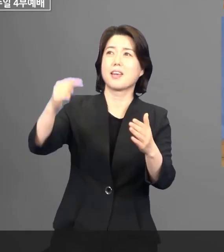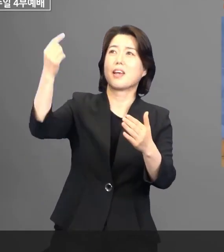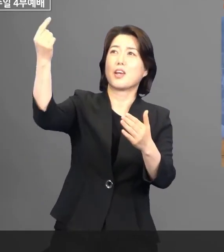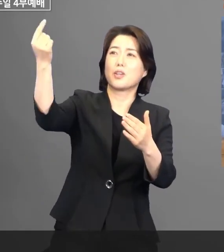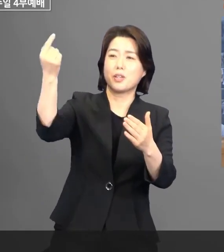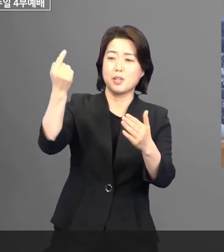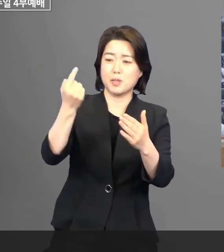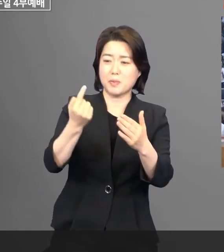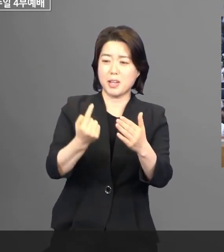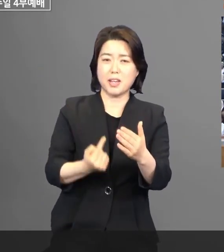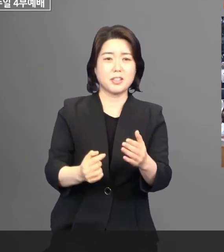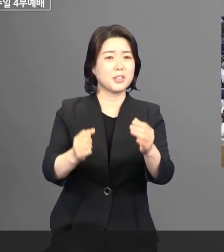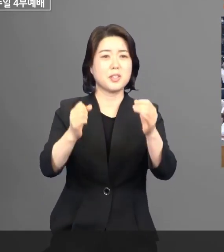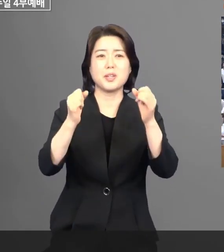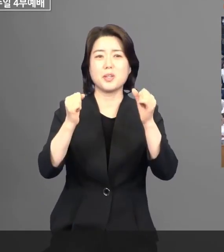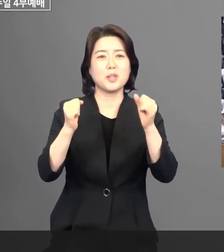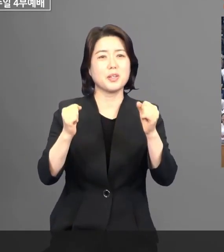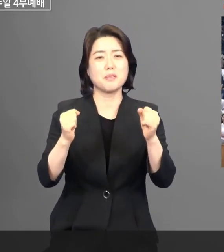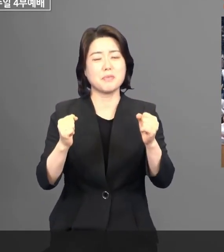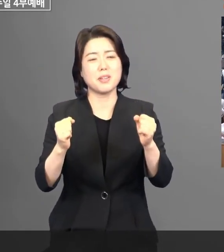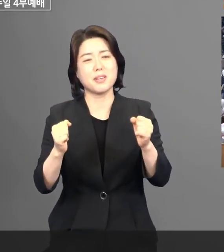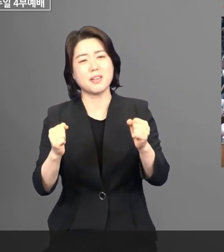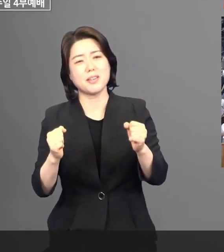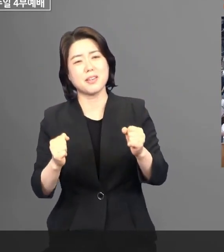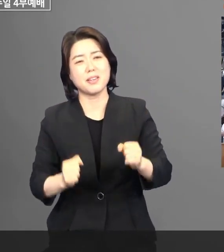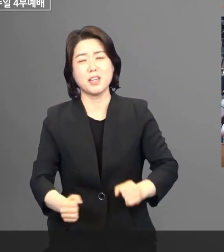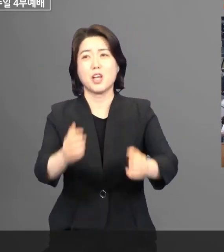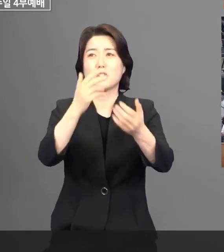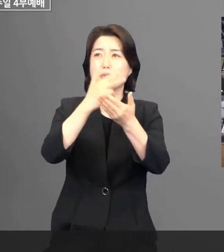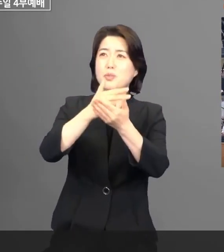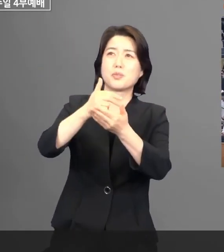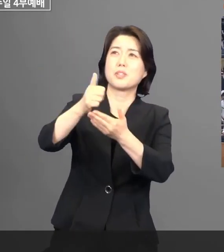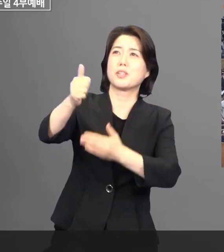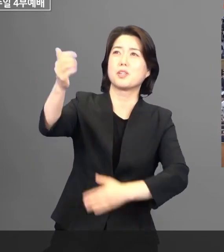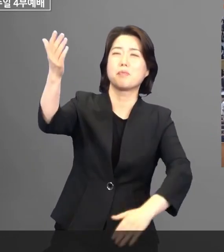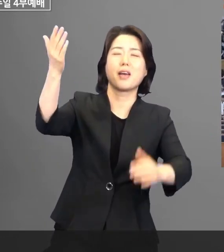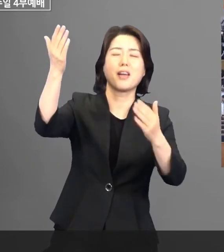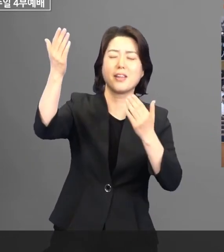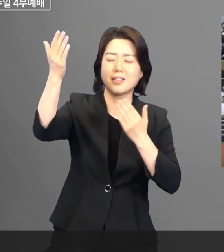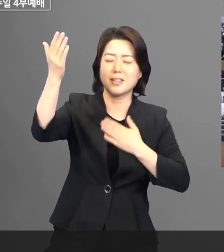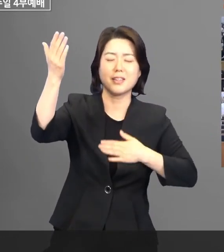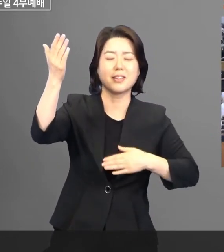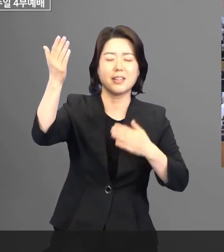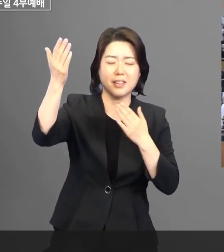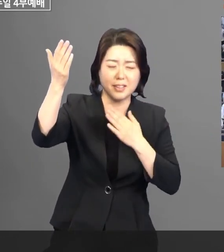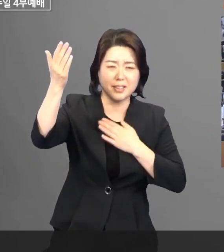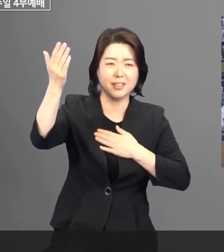속에 임하시니 주님을 알기를, 주님